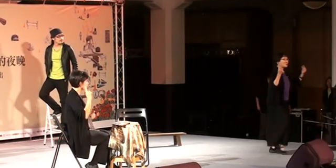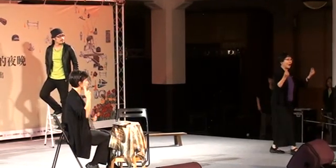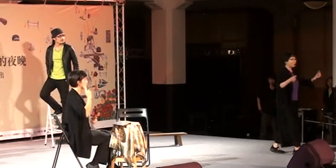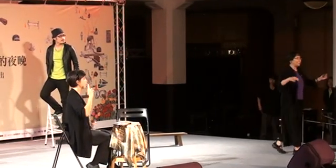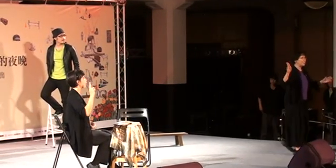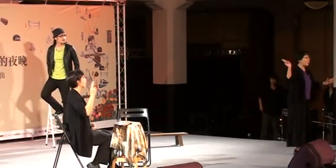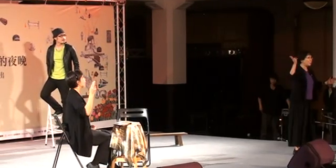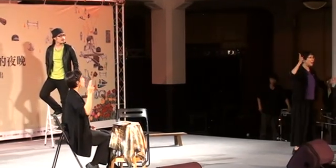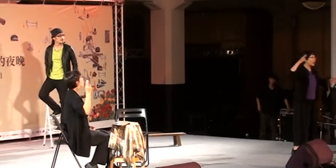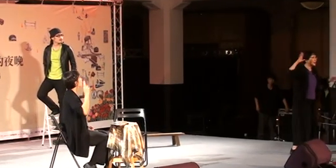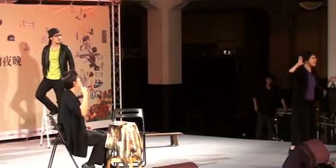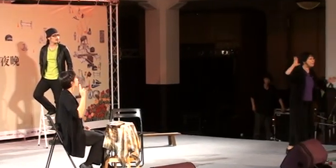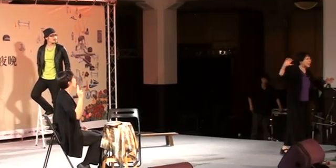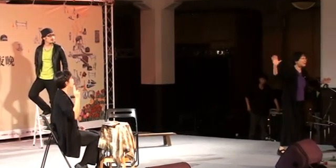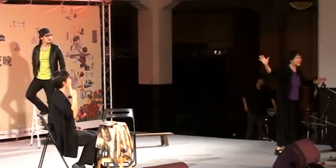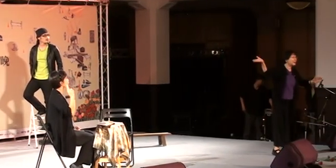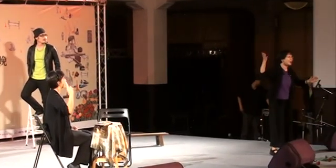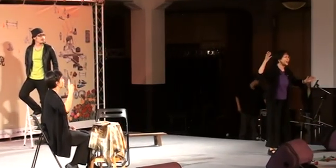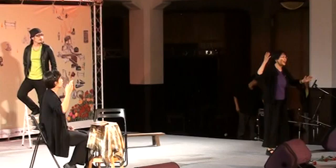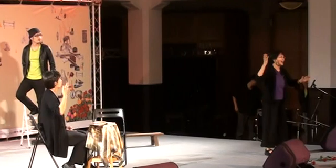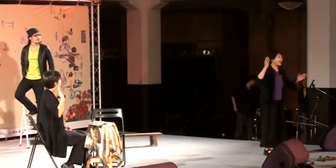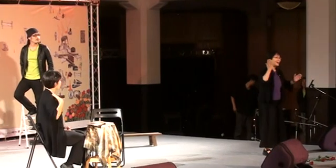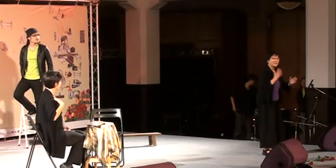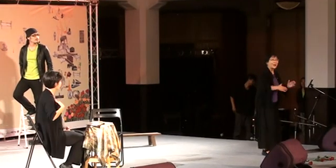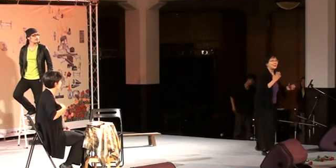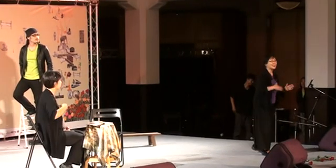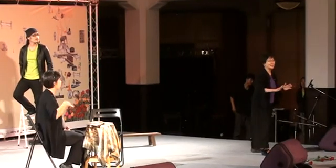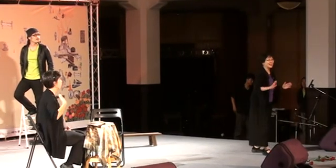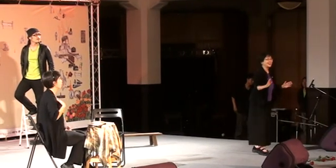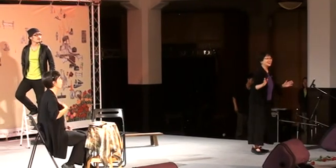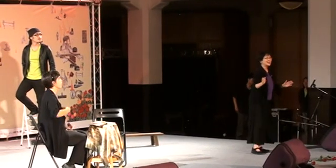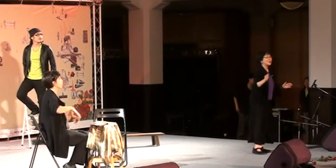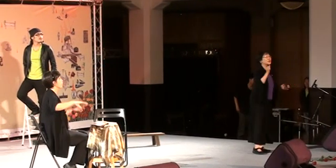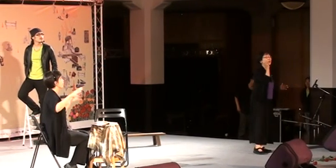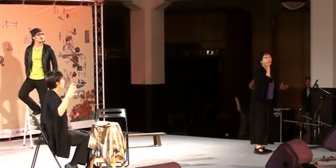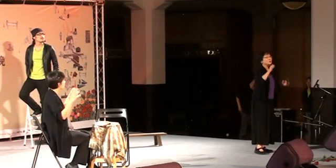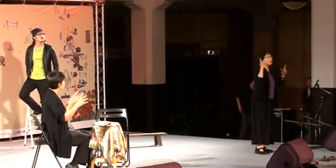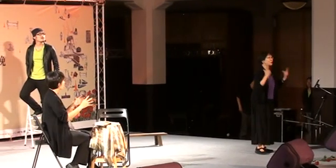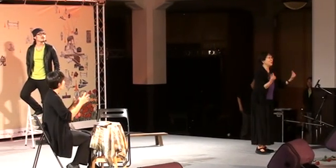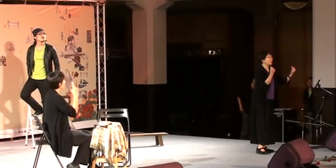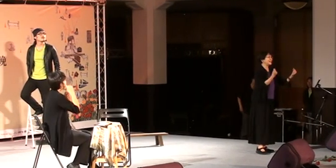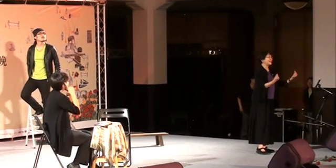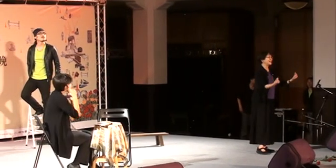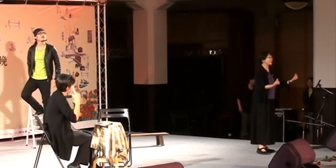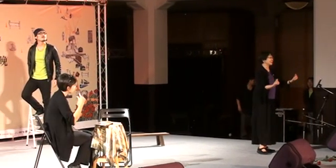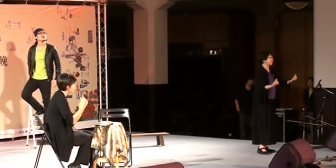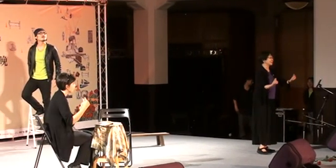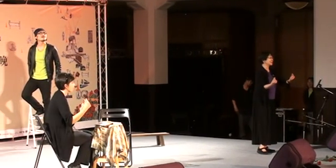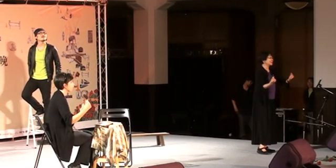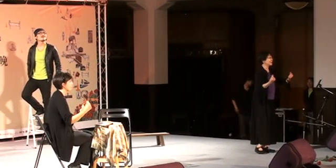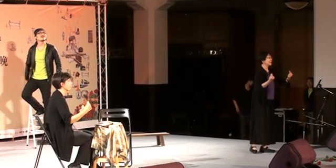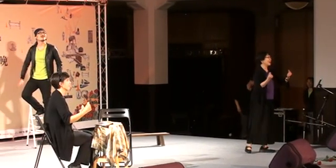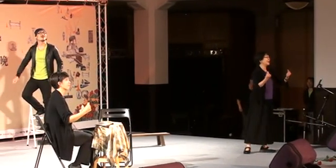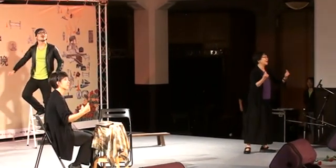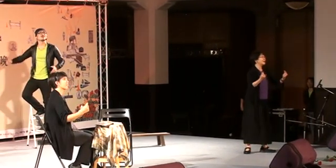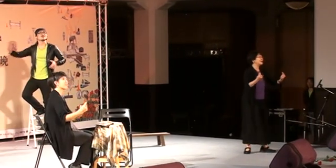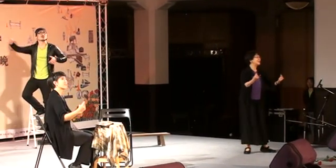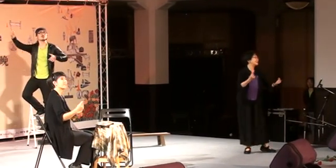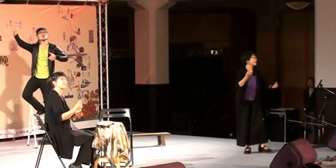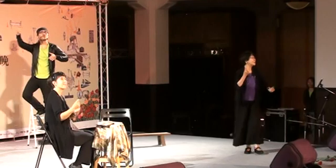仿佛回音般的了解与同情， 直指我